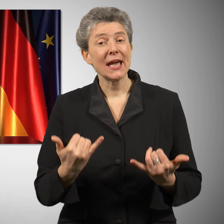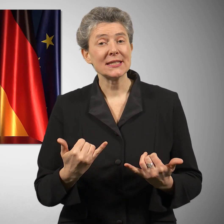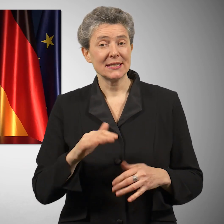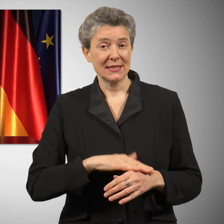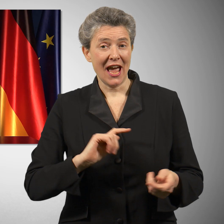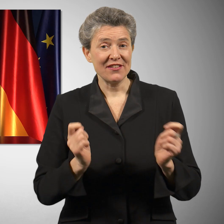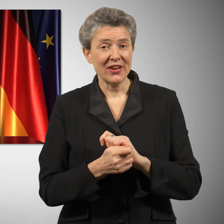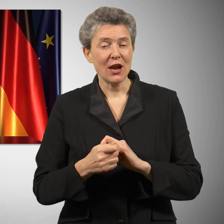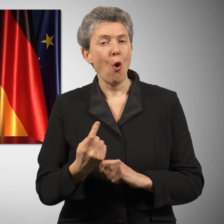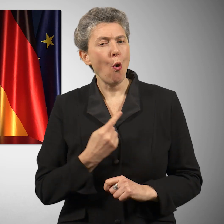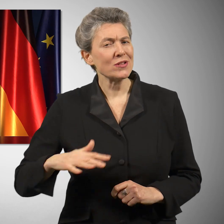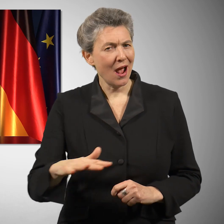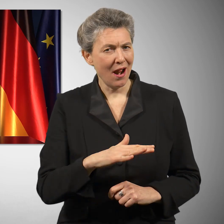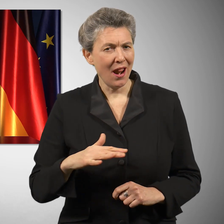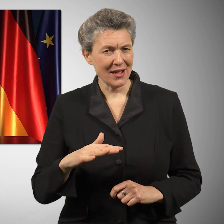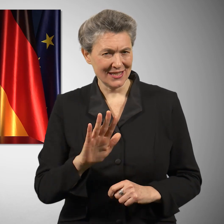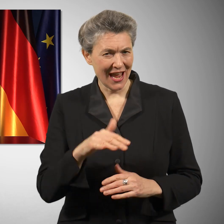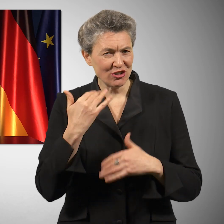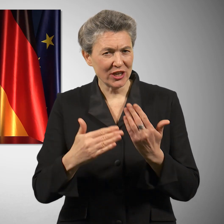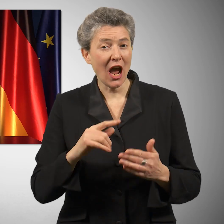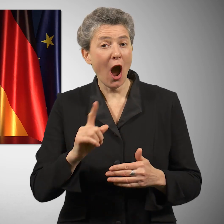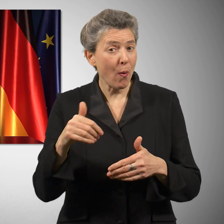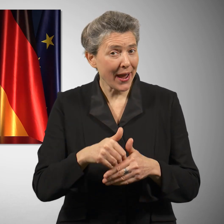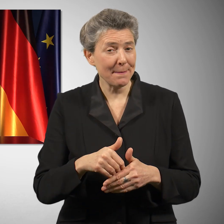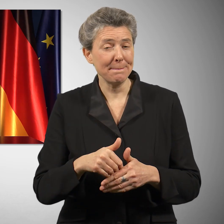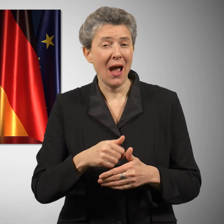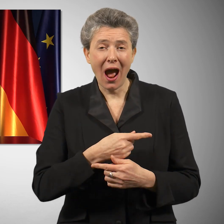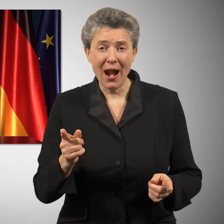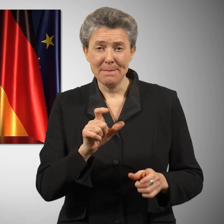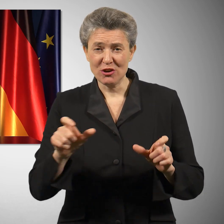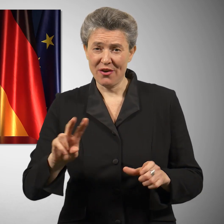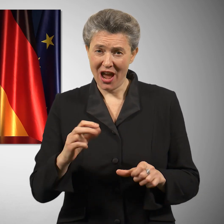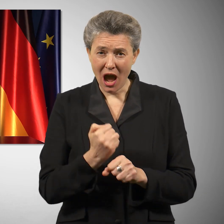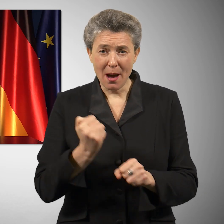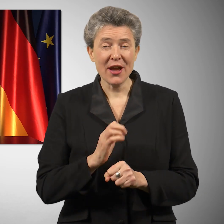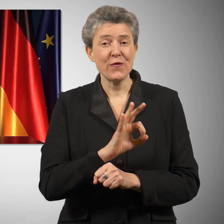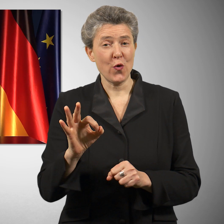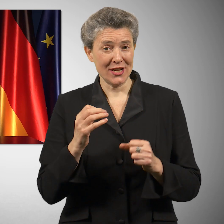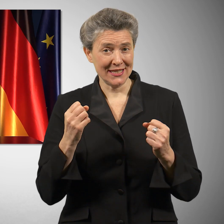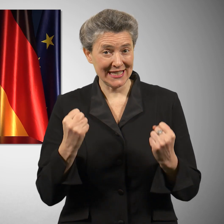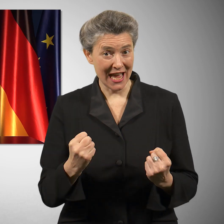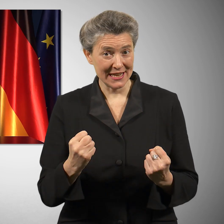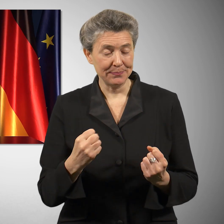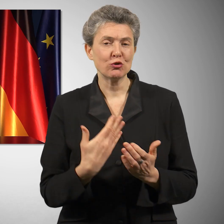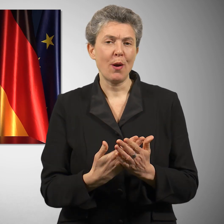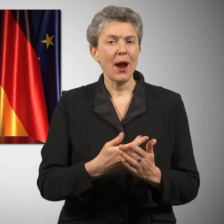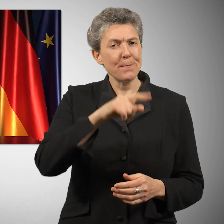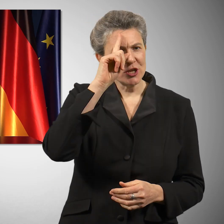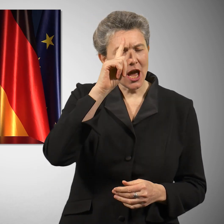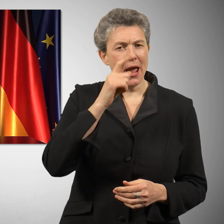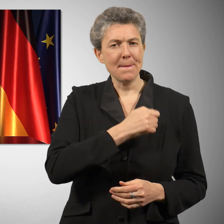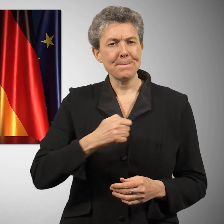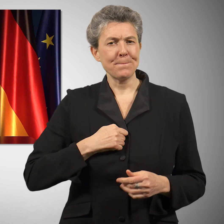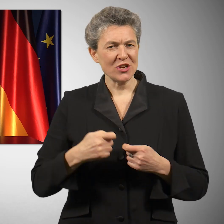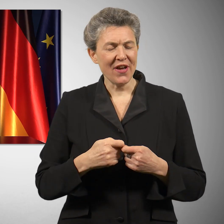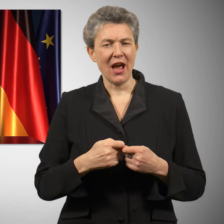Geschichte unseres Landes in dieser Zeitenwende schreiben auch diejenigen mit, die sich für unsere Sicherheit einsetzen. Zum Beispiel bei der Polizei